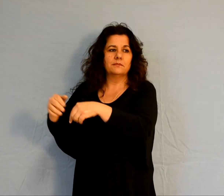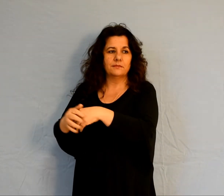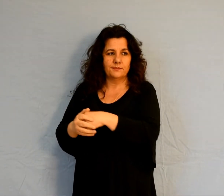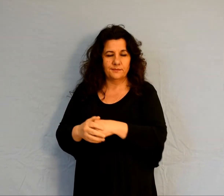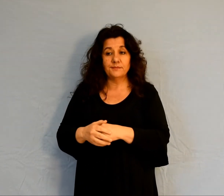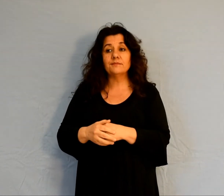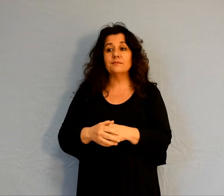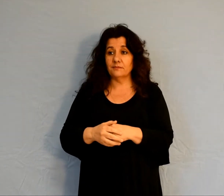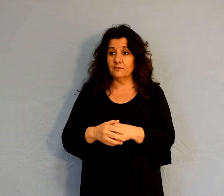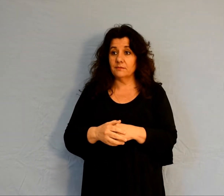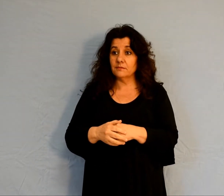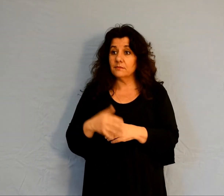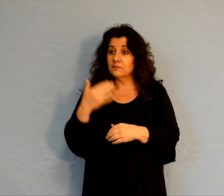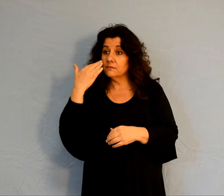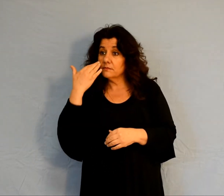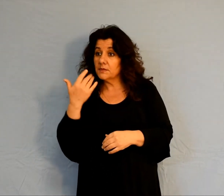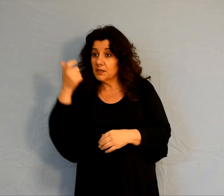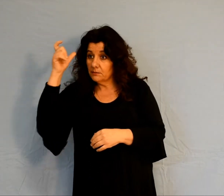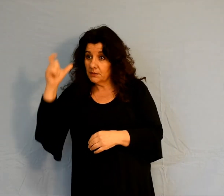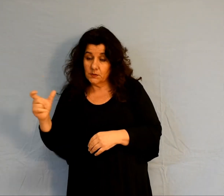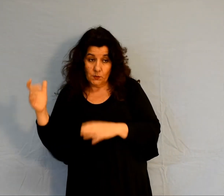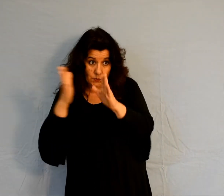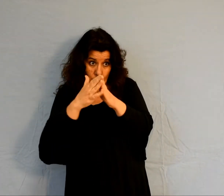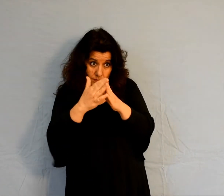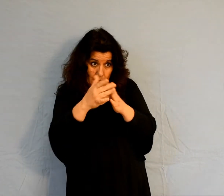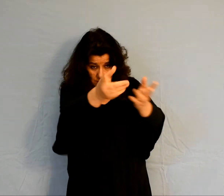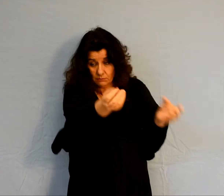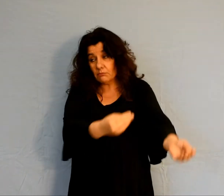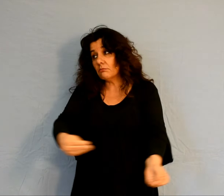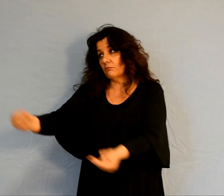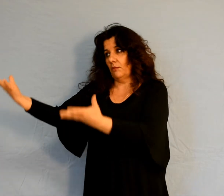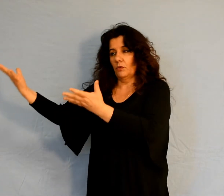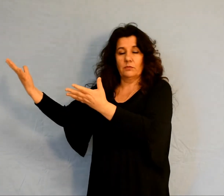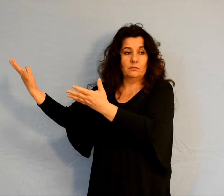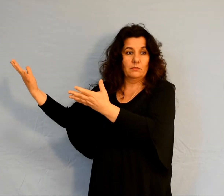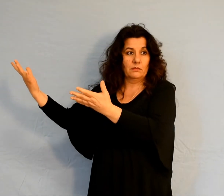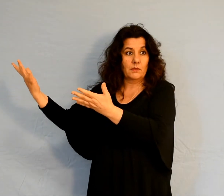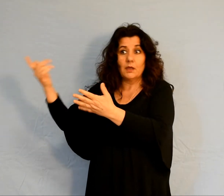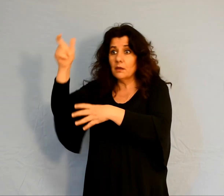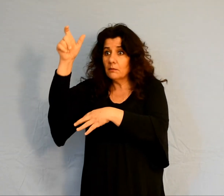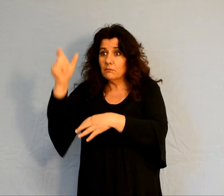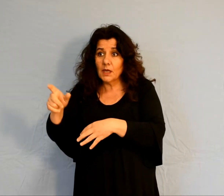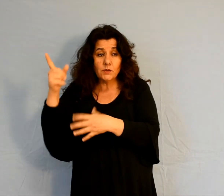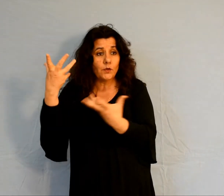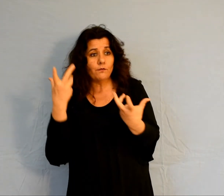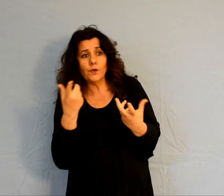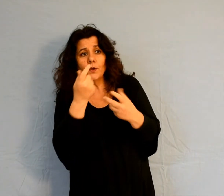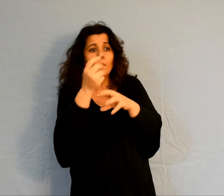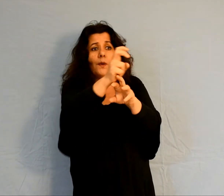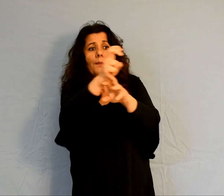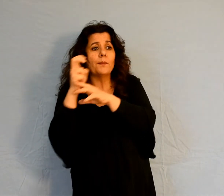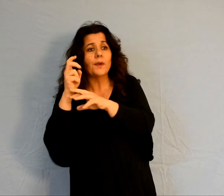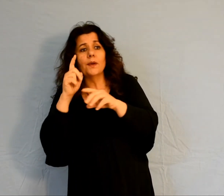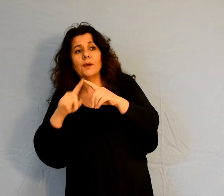À qui te demande, donne. À qui veut t'emprunter, ne tourne pas le dos.